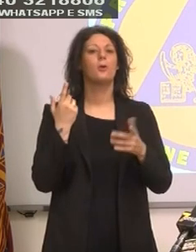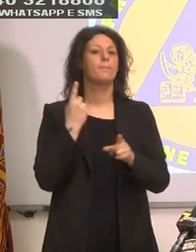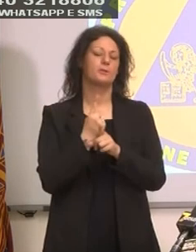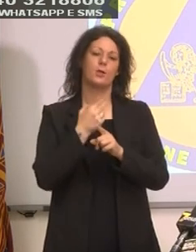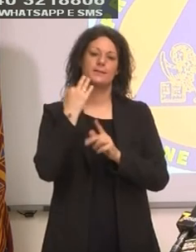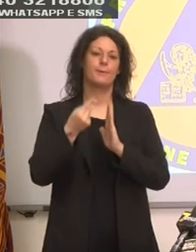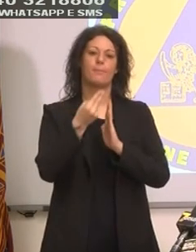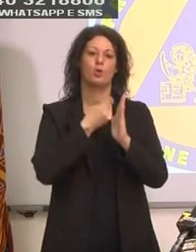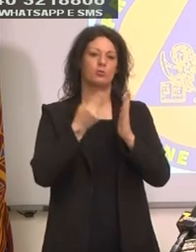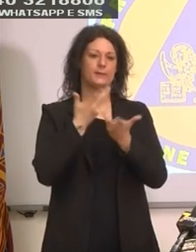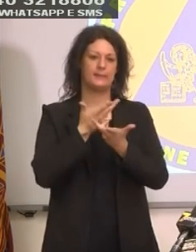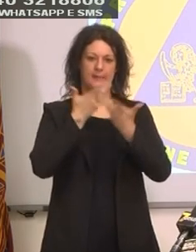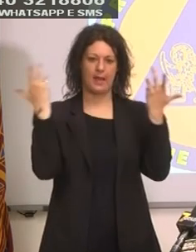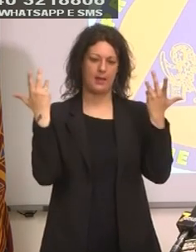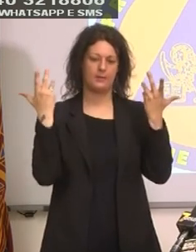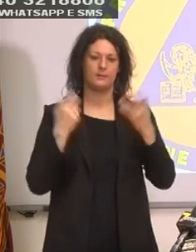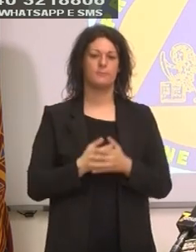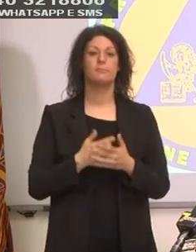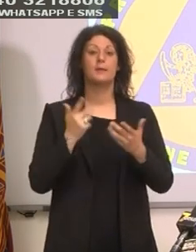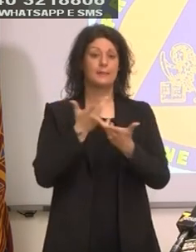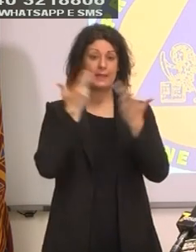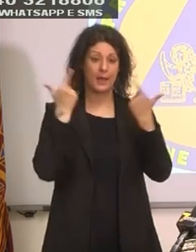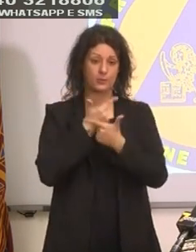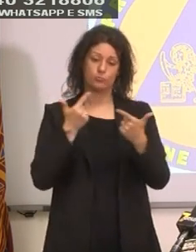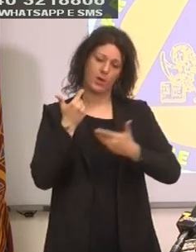chiari, se no non esiste.